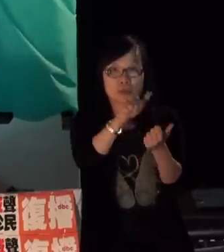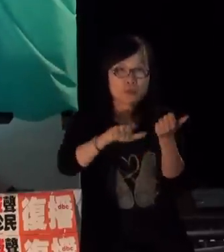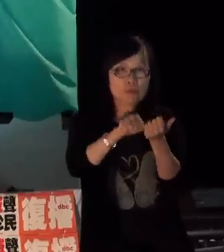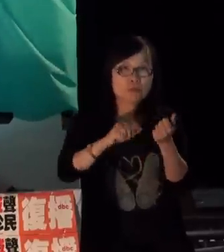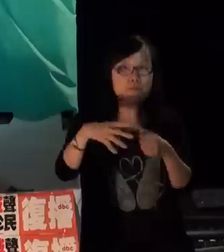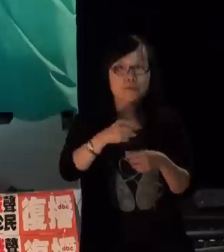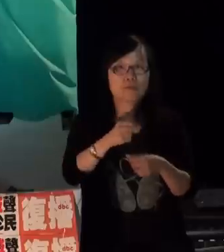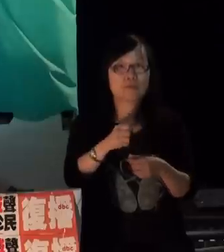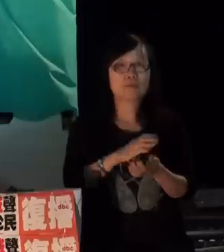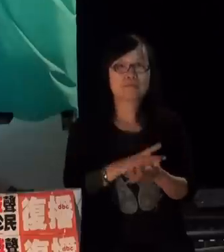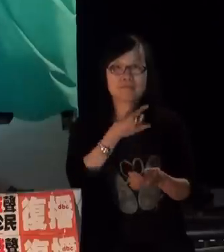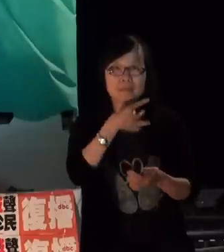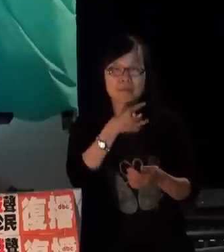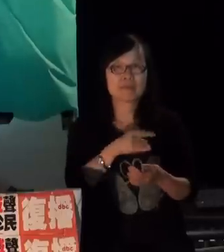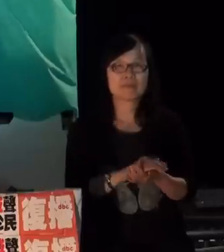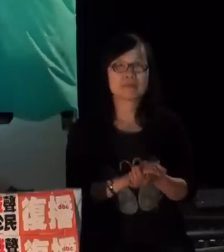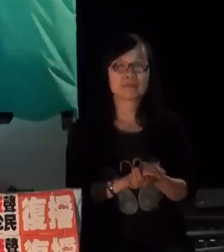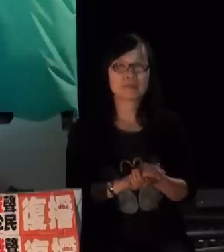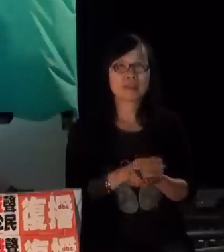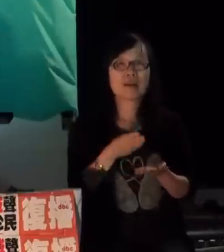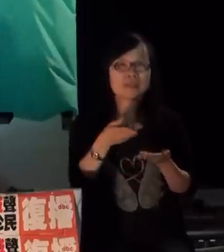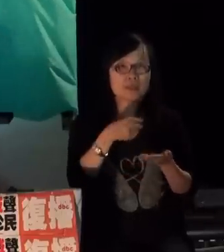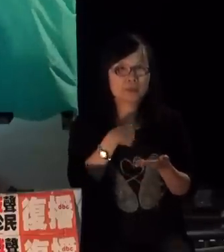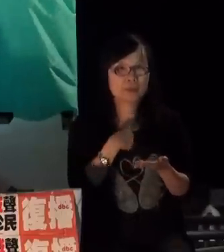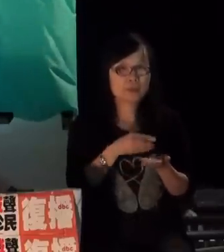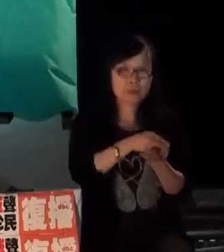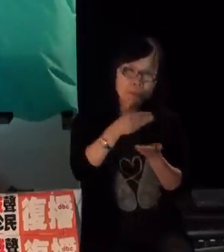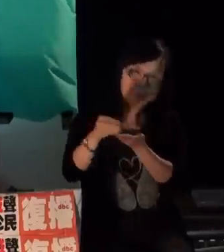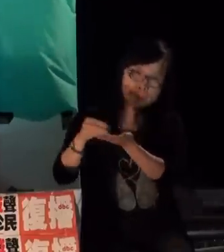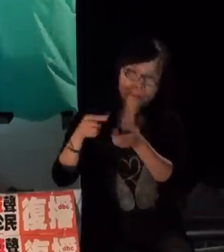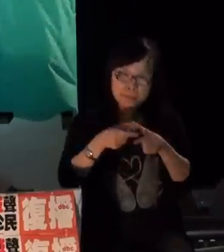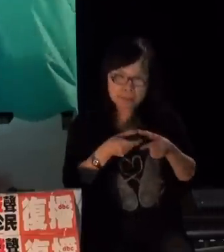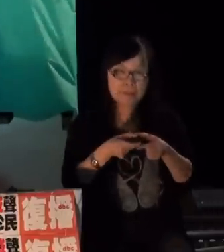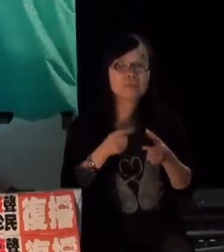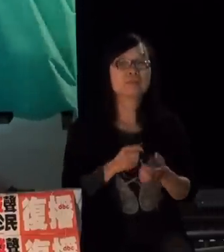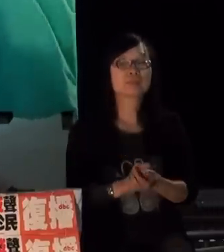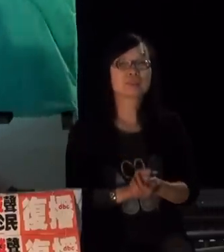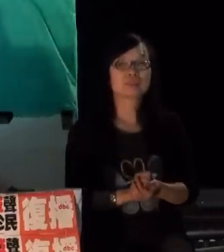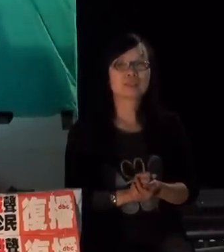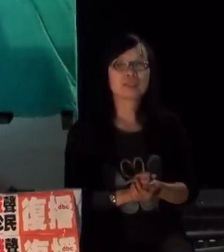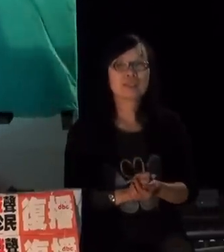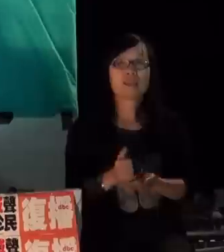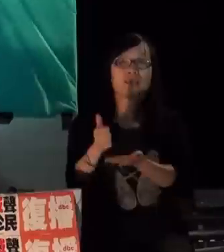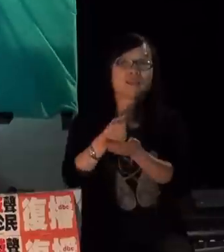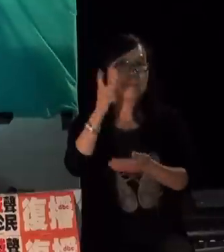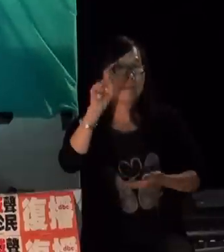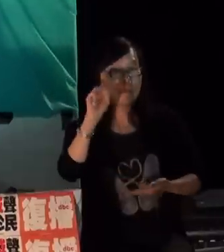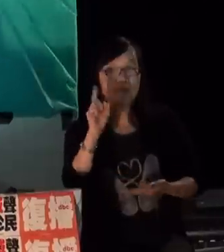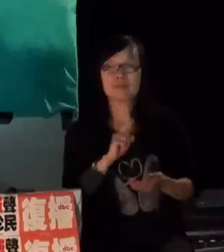我都未做局長噶，係 啊，咁入境處派卡片， 係啊，入境處咁人哋話喂阿哥，咁你請咗咩人先得㗎？